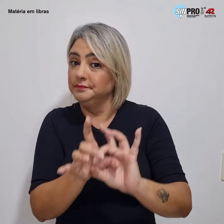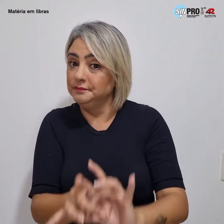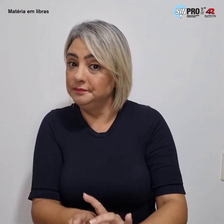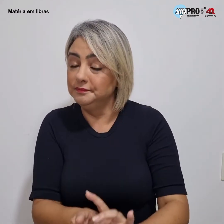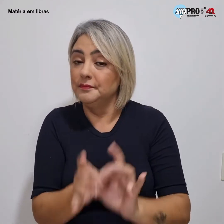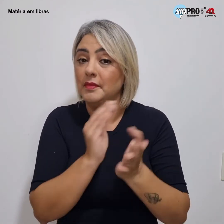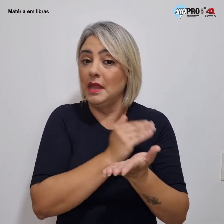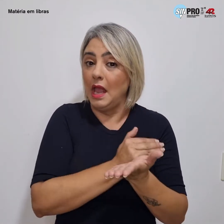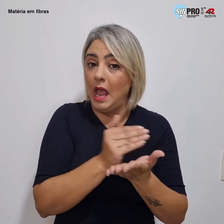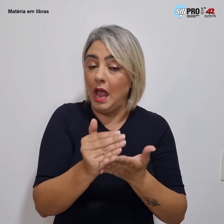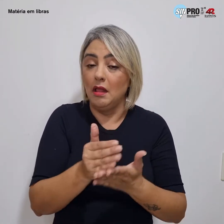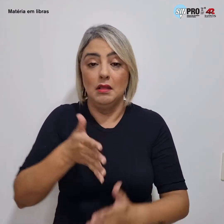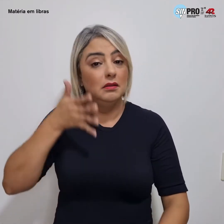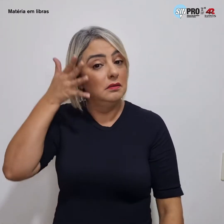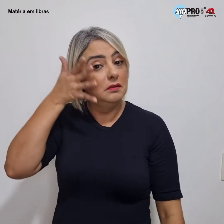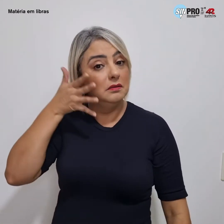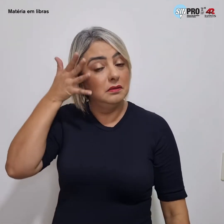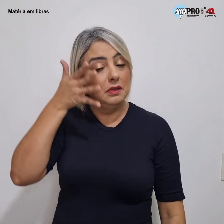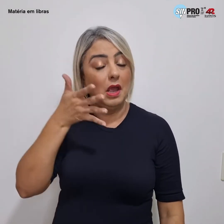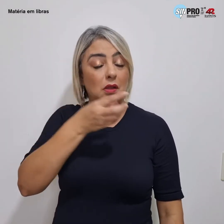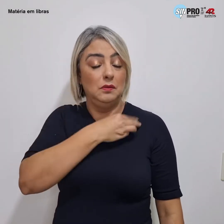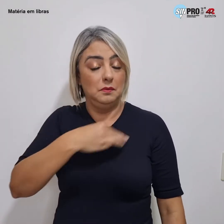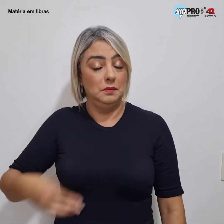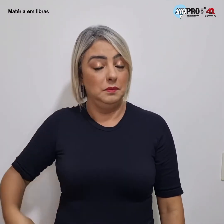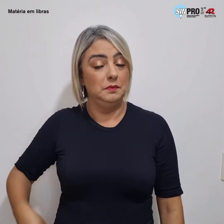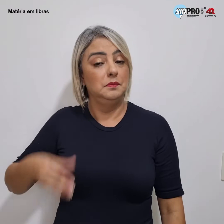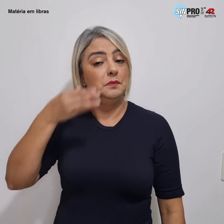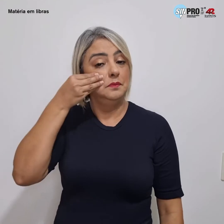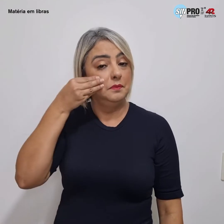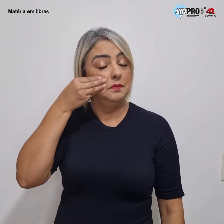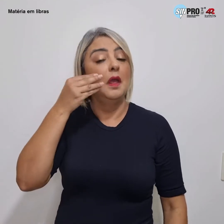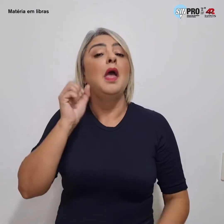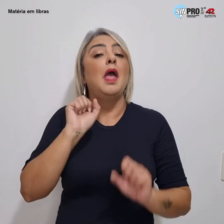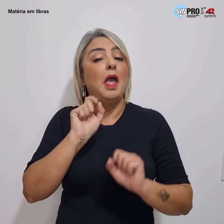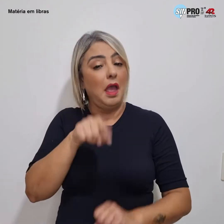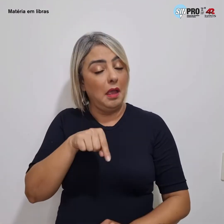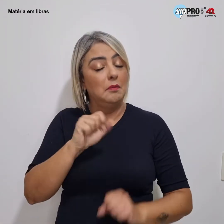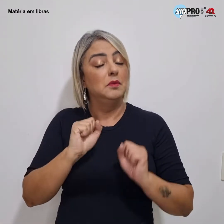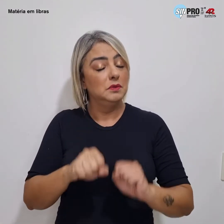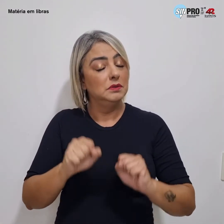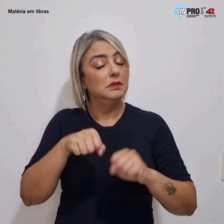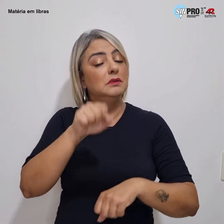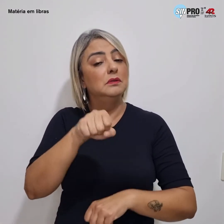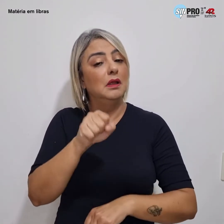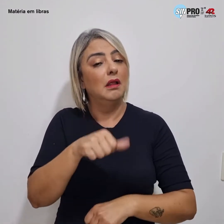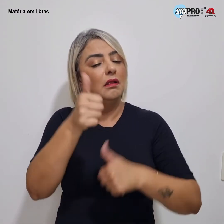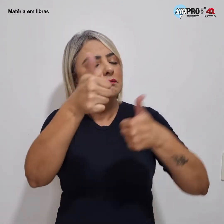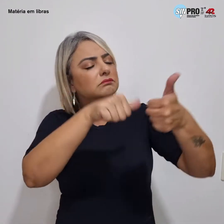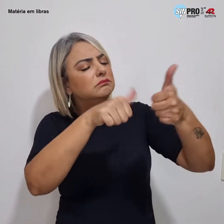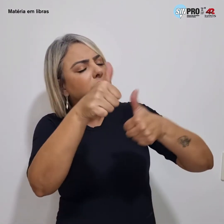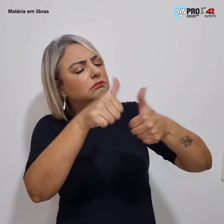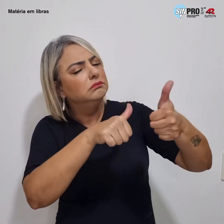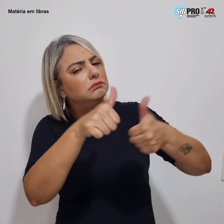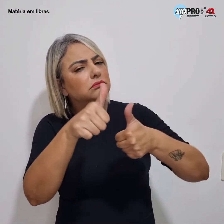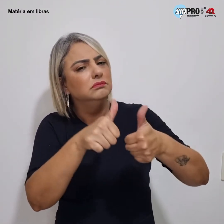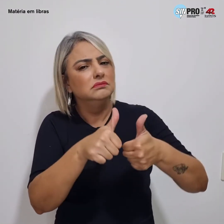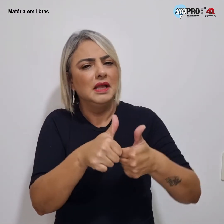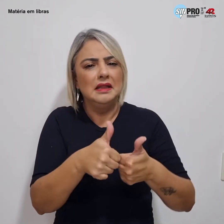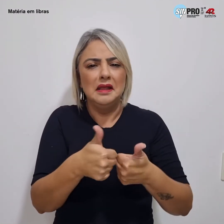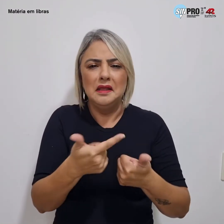Contextualizada a origem do discurso de Milton Ribeiro, é possível continuar a análise dessa